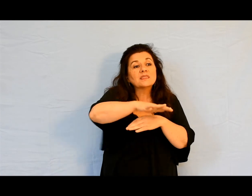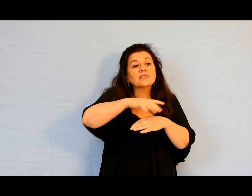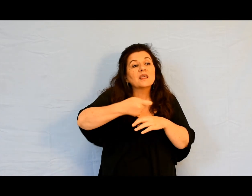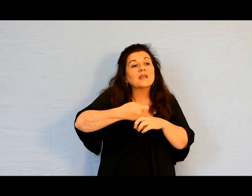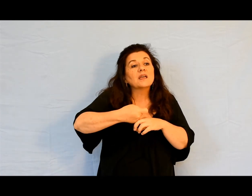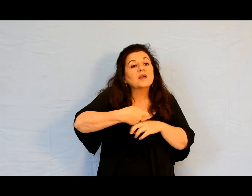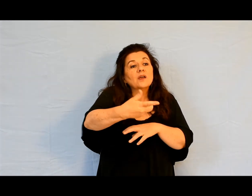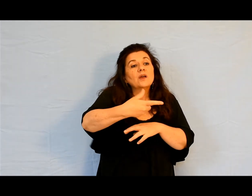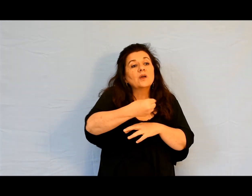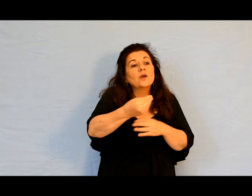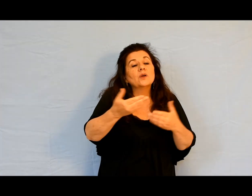chemin.